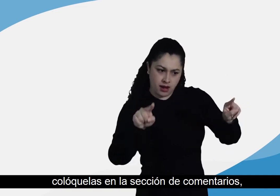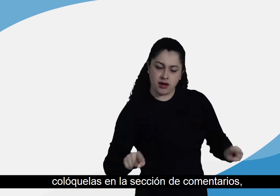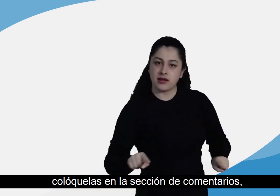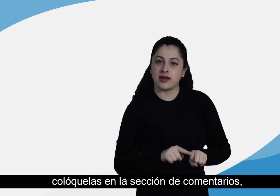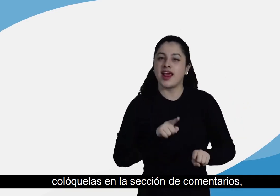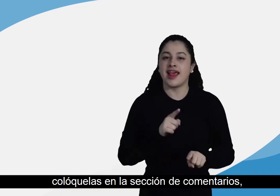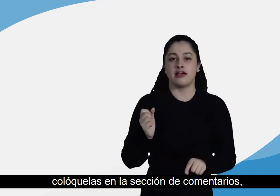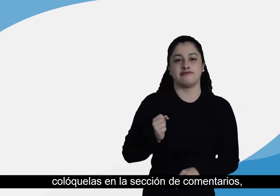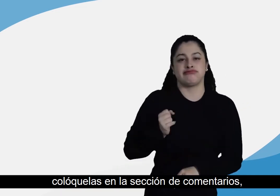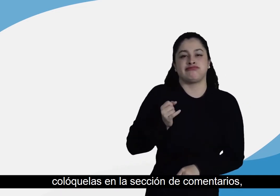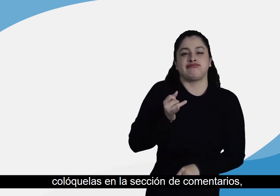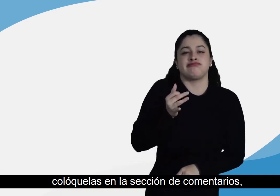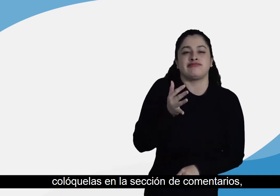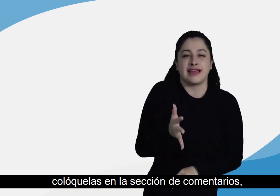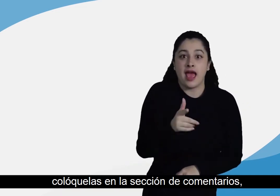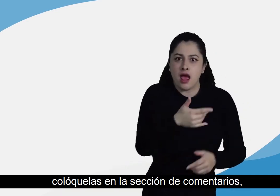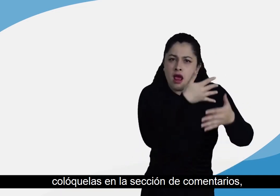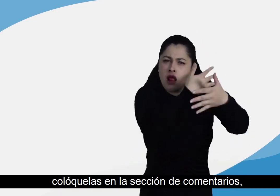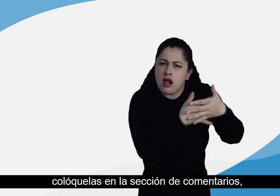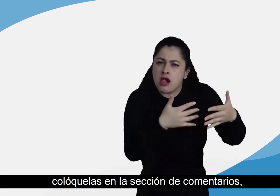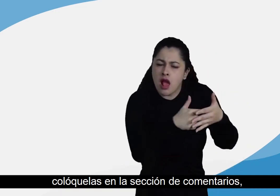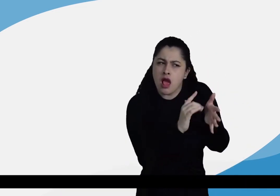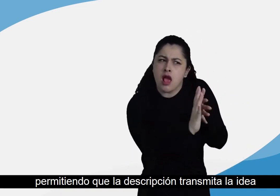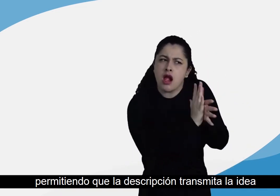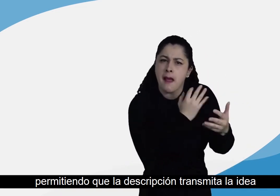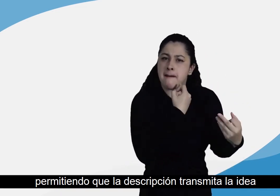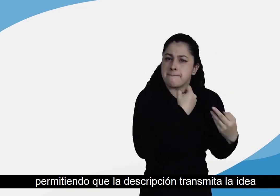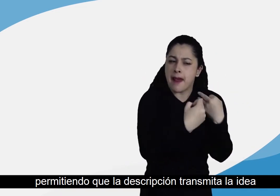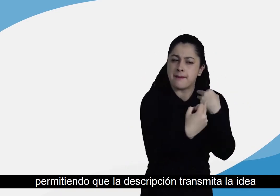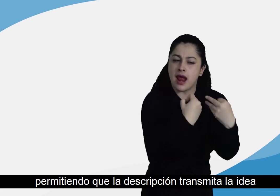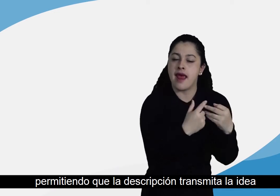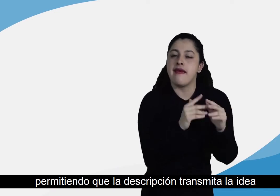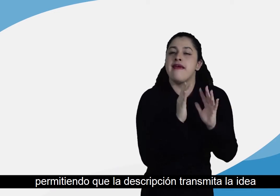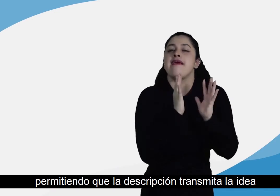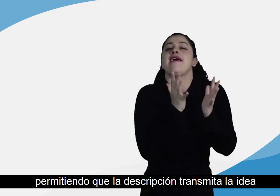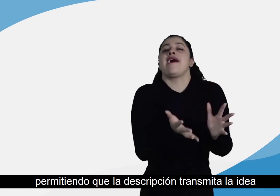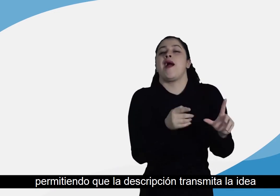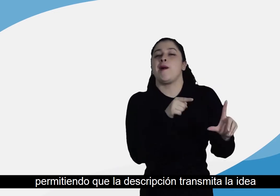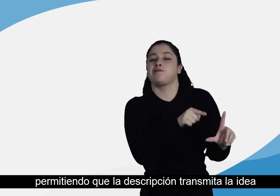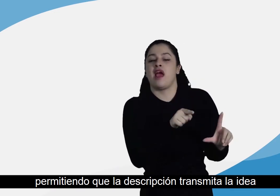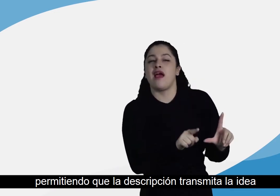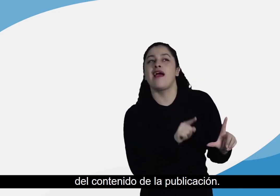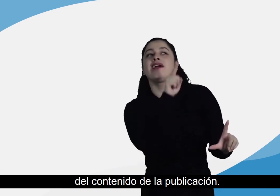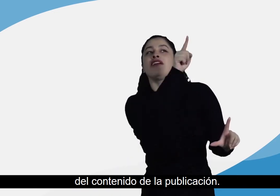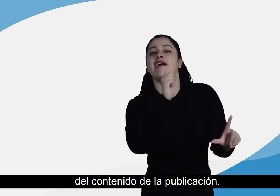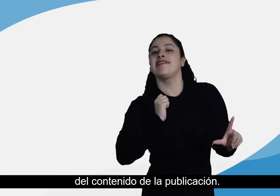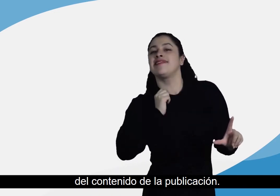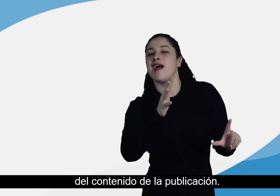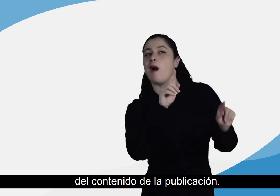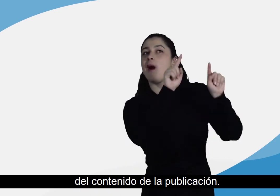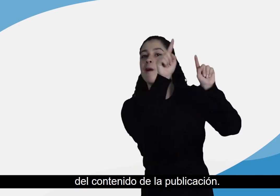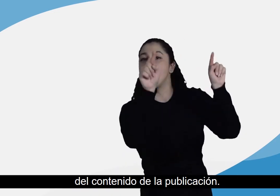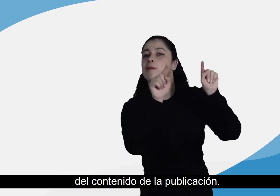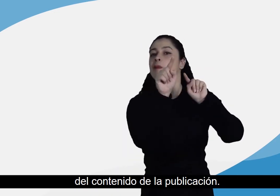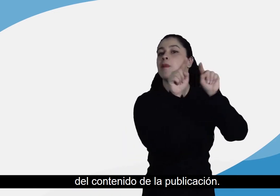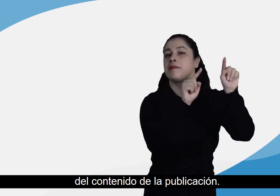sección de comentarios, permitiendo que la descripción transmita la idea del contenido de la publicación.